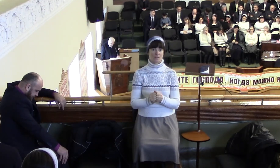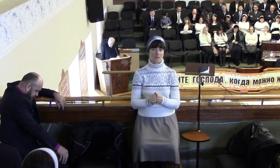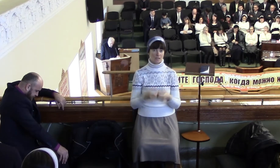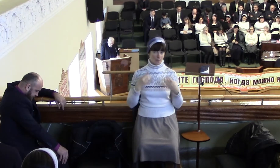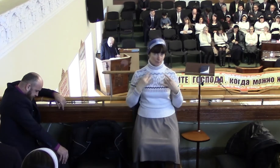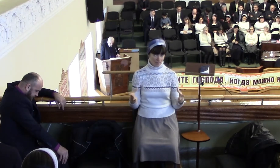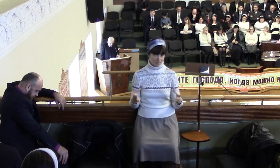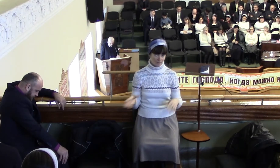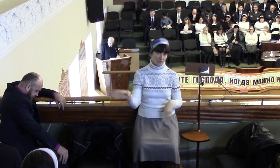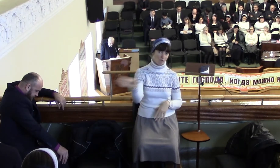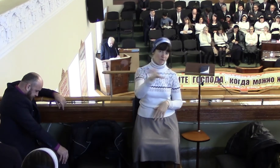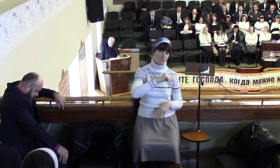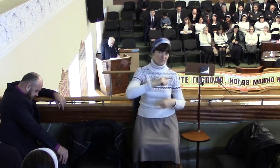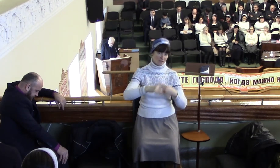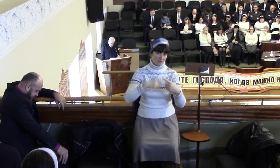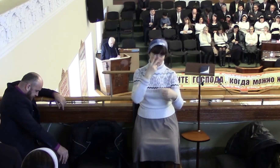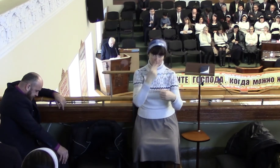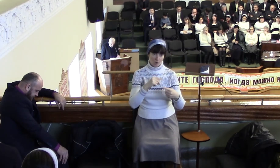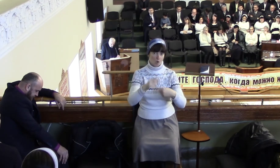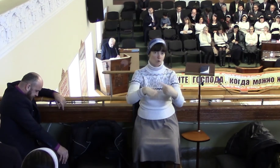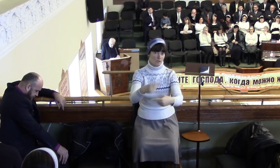все роды.